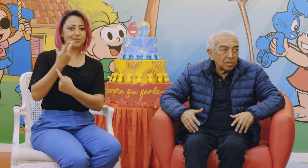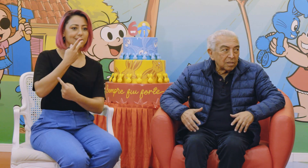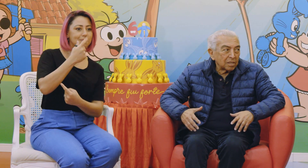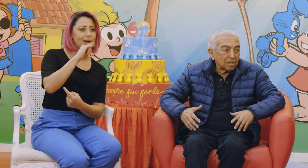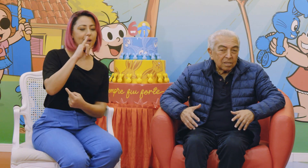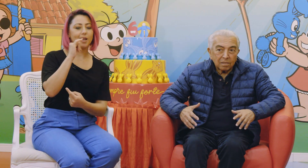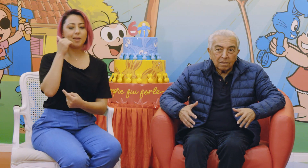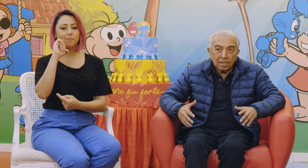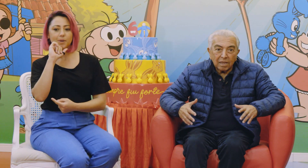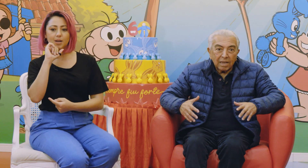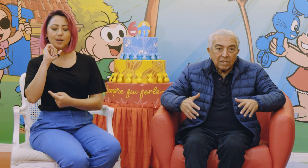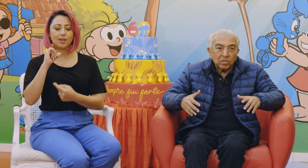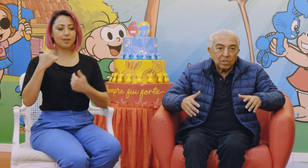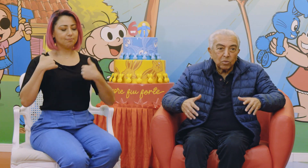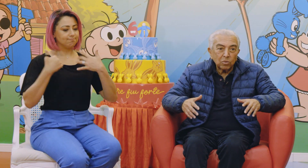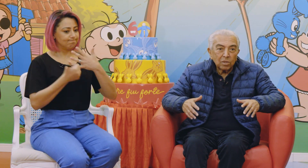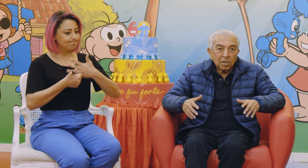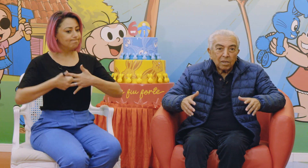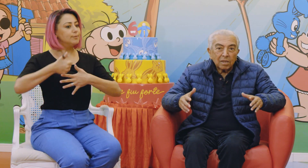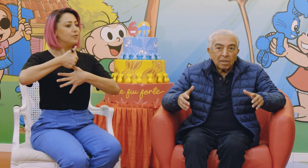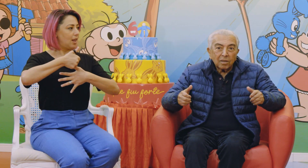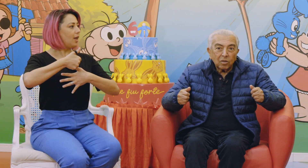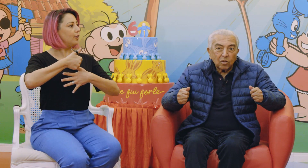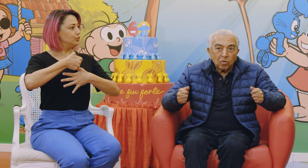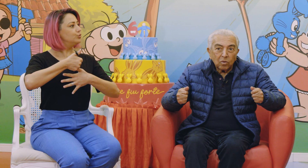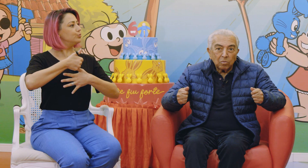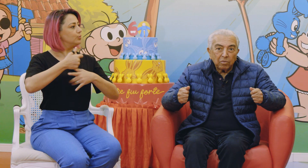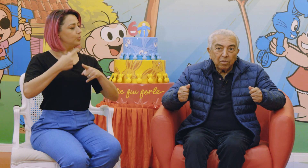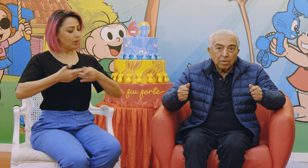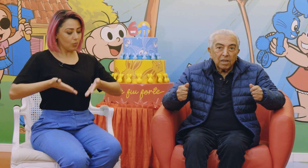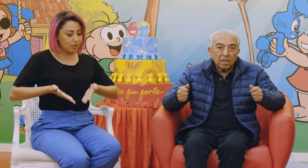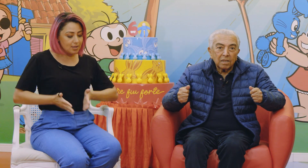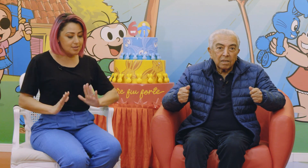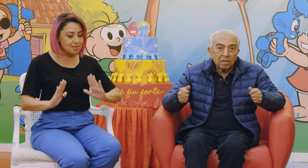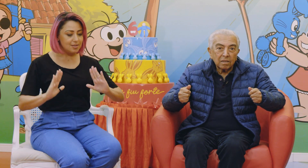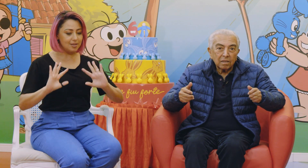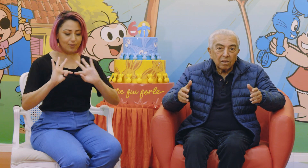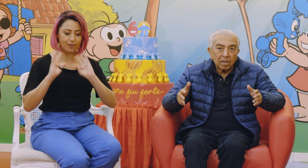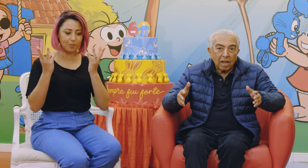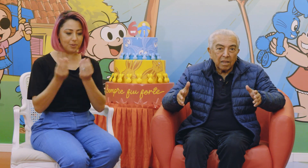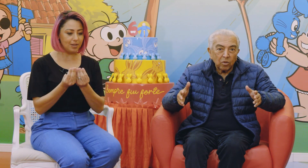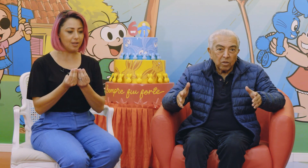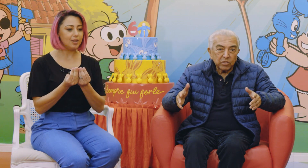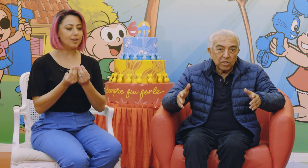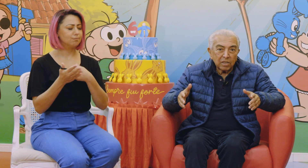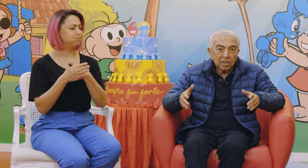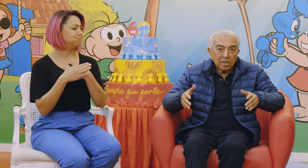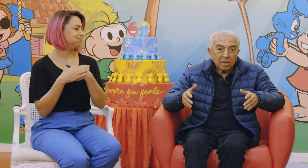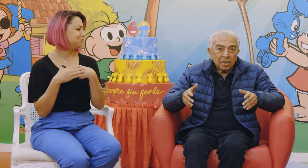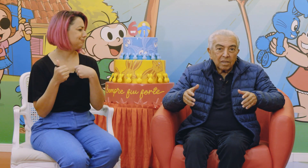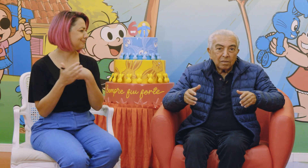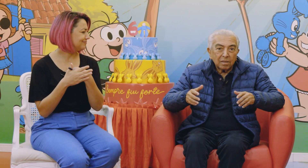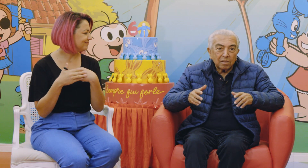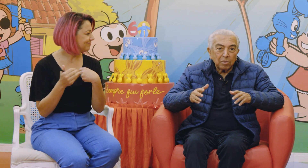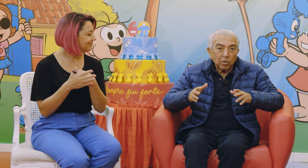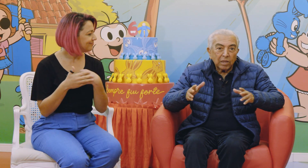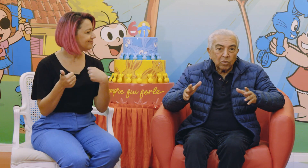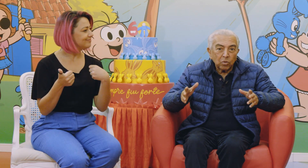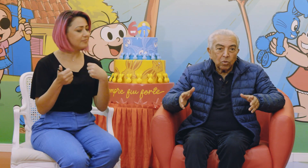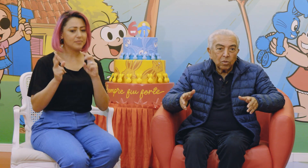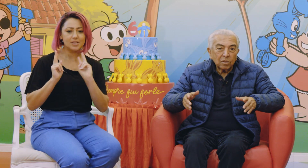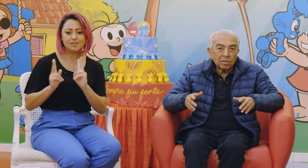privilégio de ter nascido numa família carinhosa, que